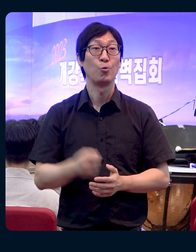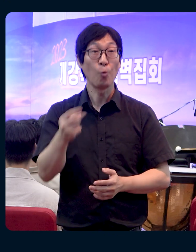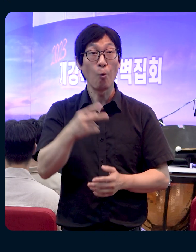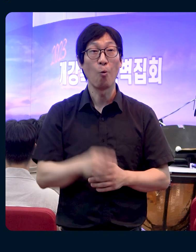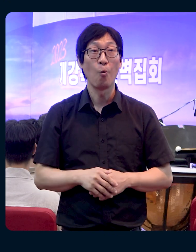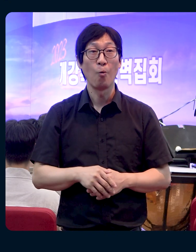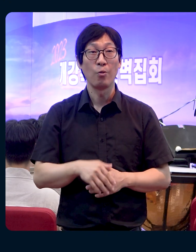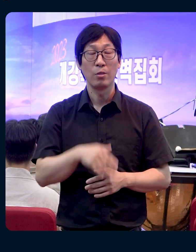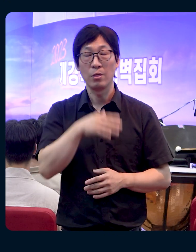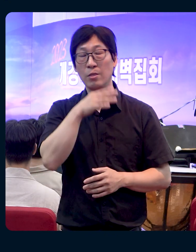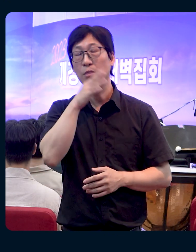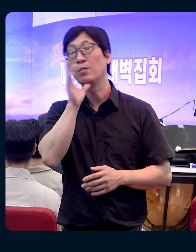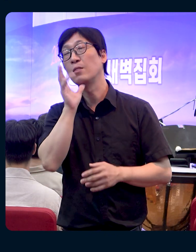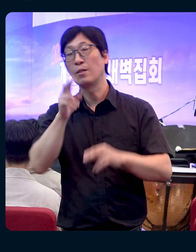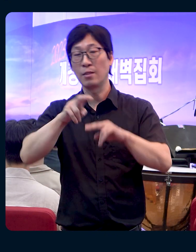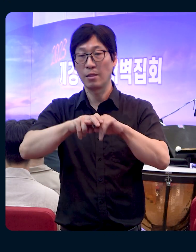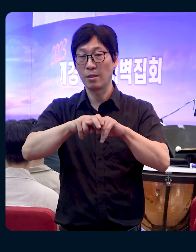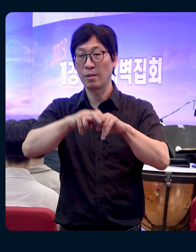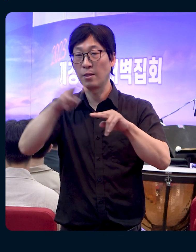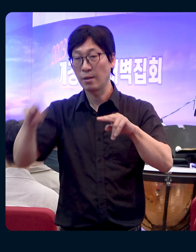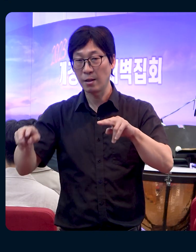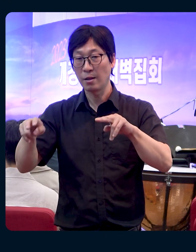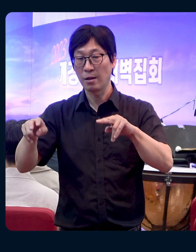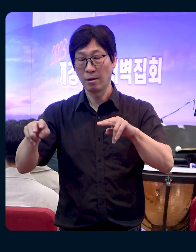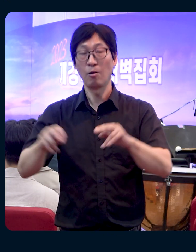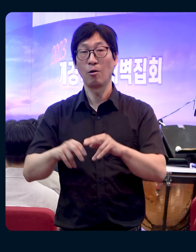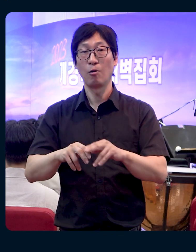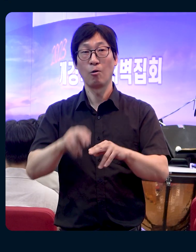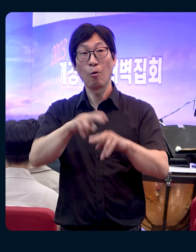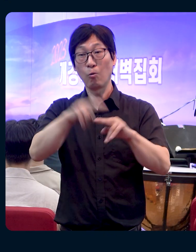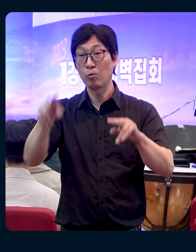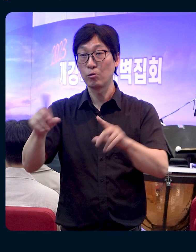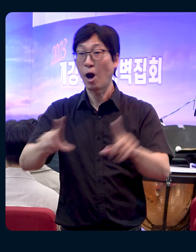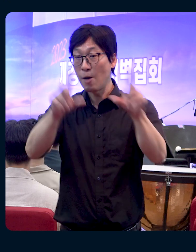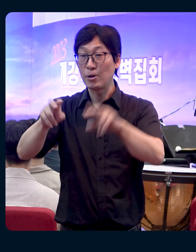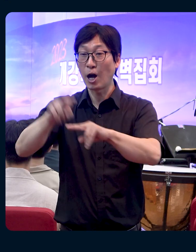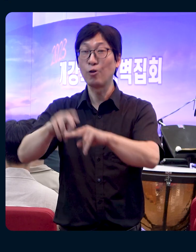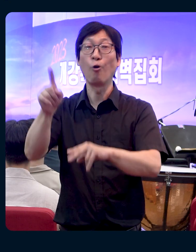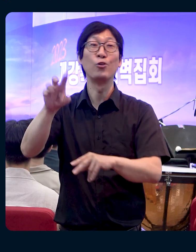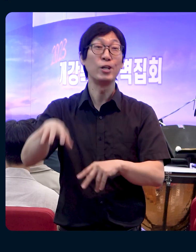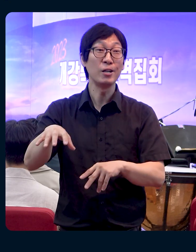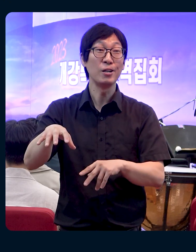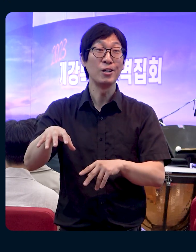은퇴한 노인들한테는 생업의 현장이 어디예요? 경로당이에요.